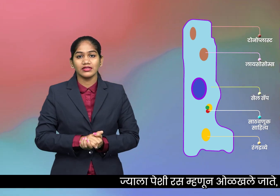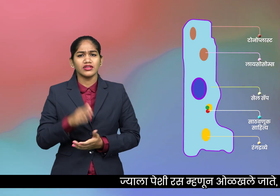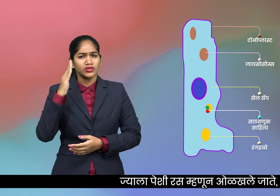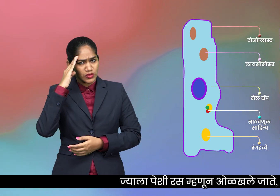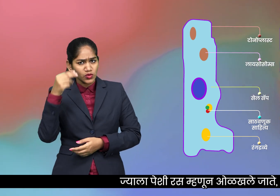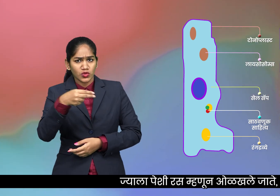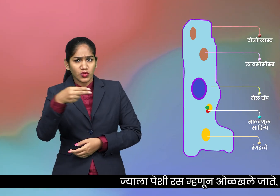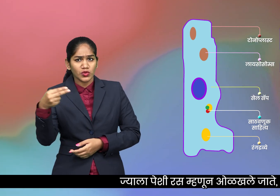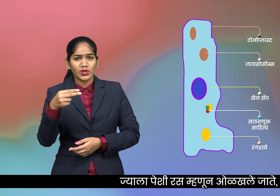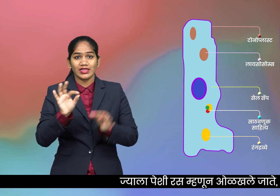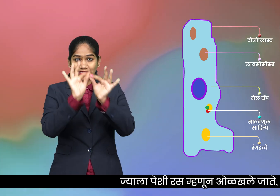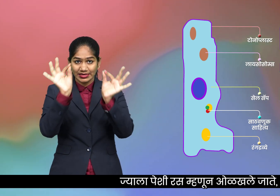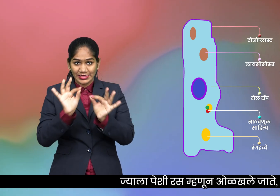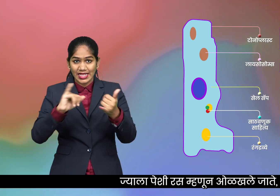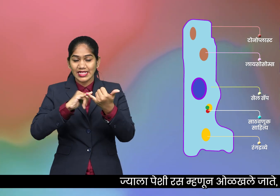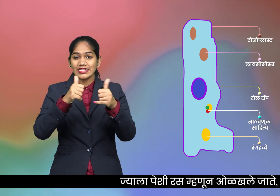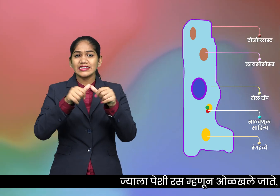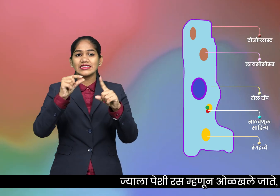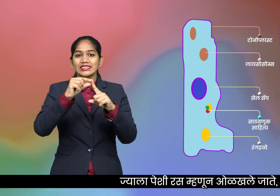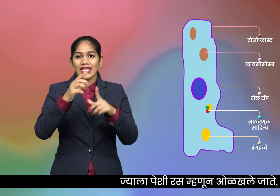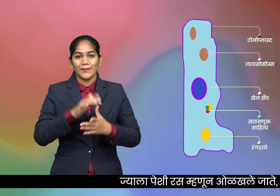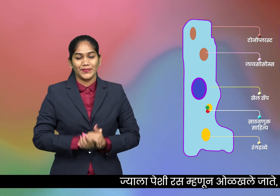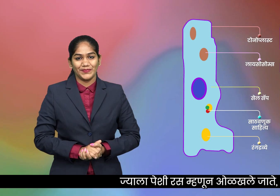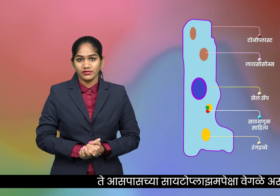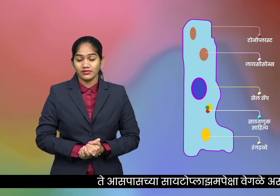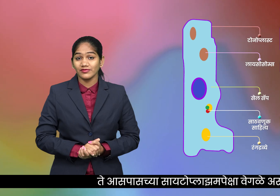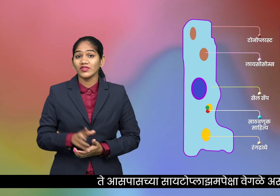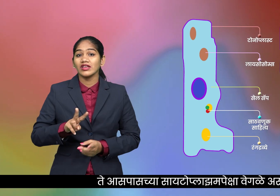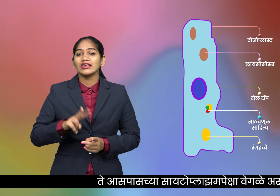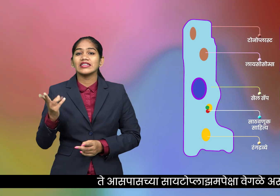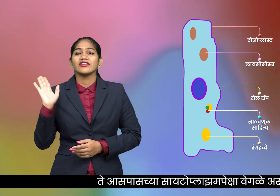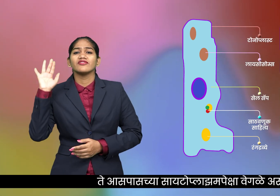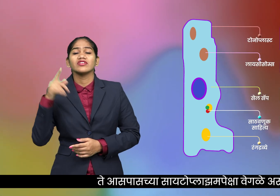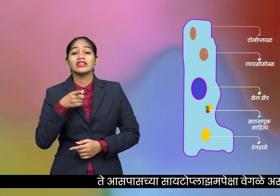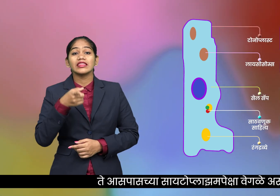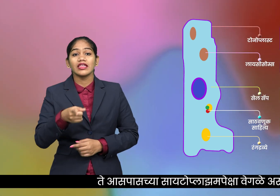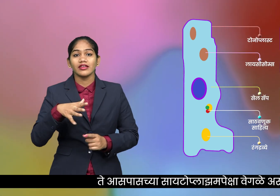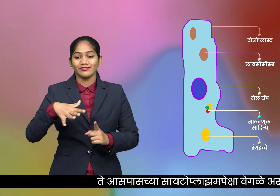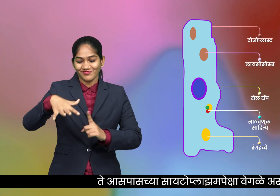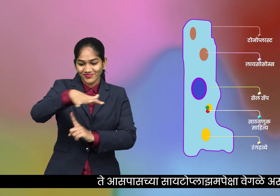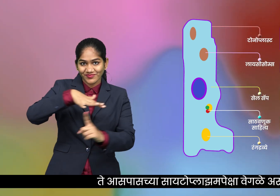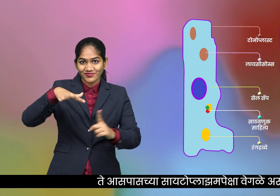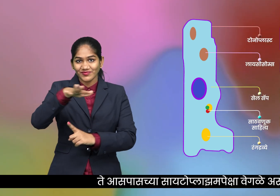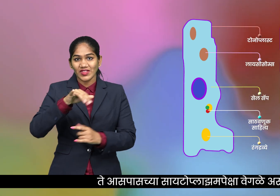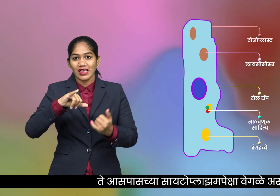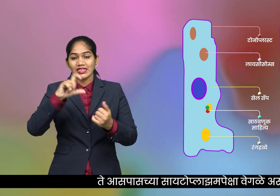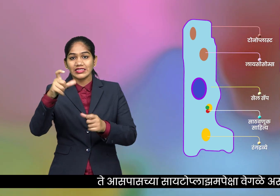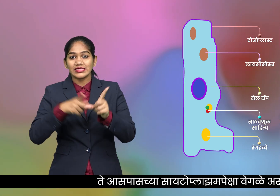ज्याला पेशी रस म्हणून ओळखले जाते, ते आसपासच्या सायटोप्लाझमपेक्षा